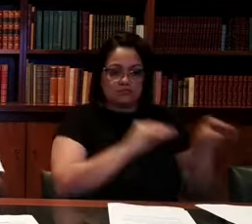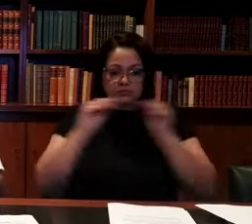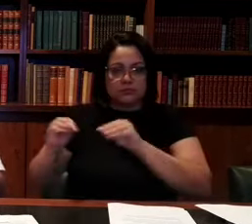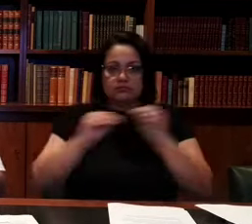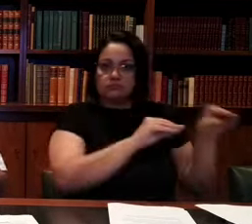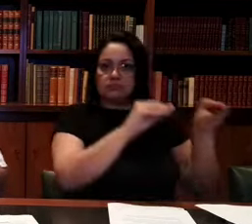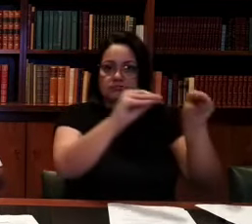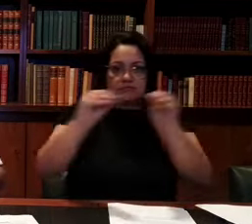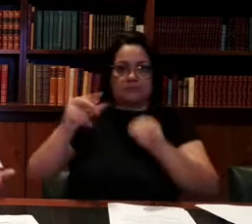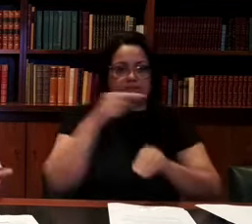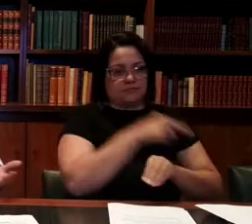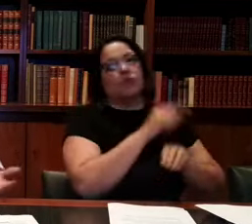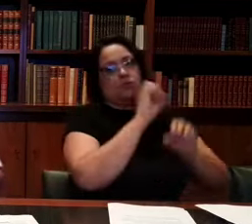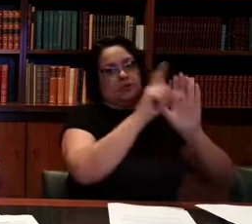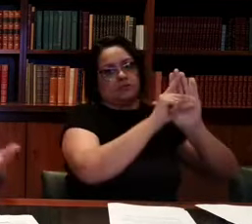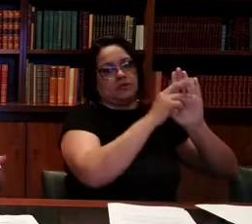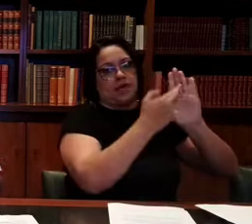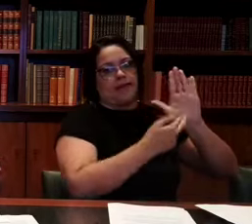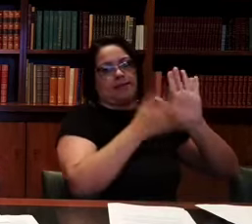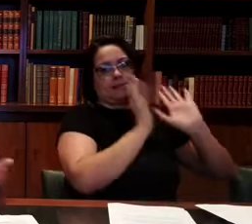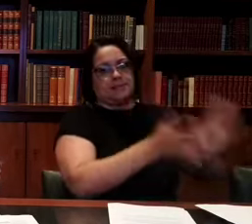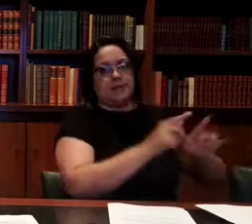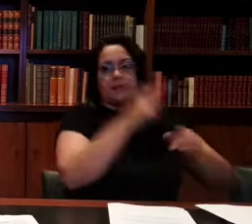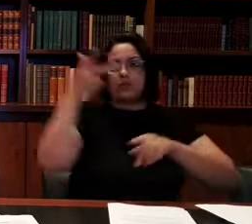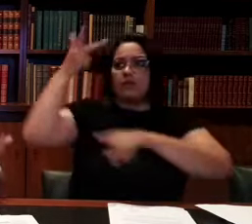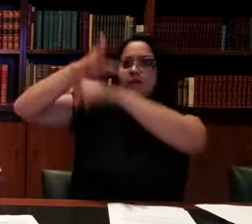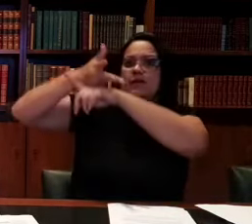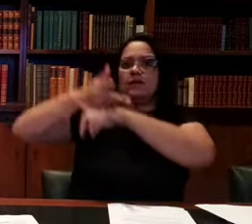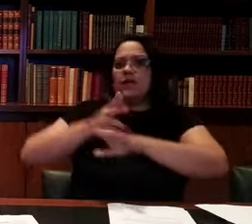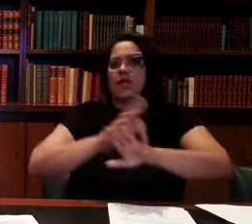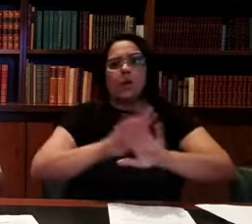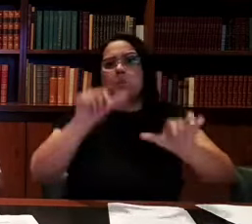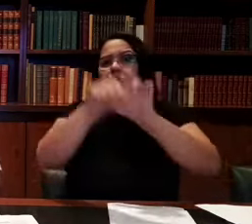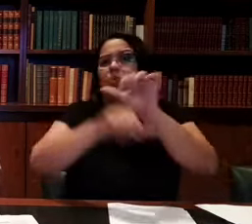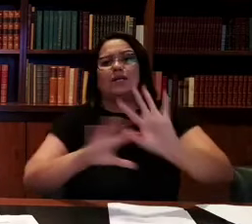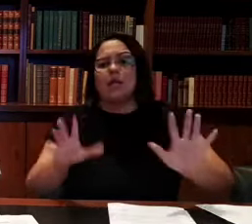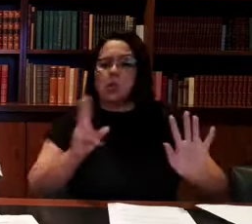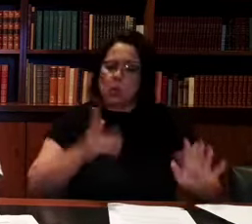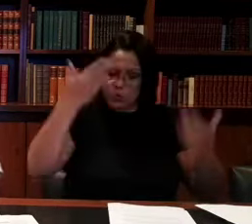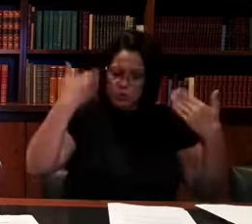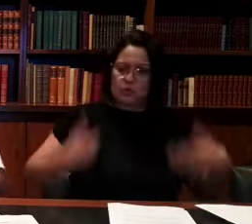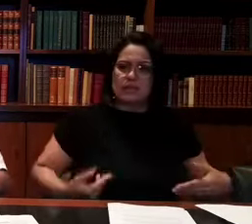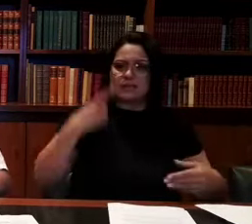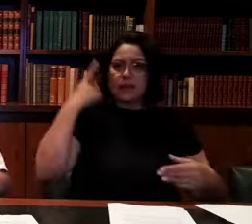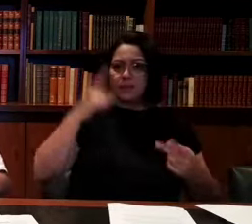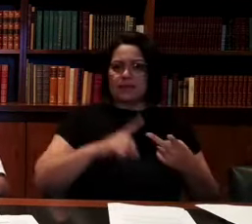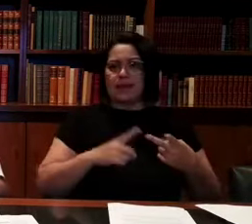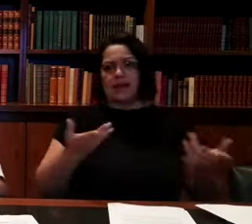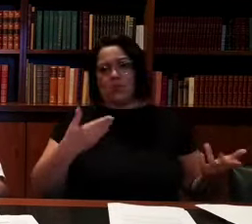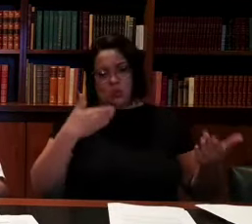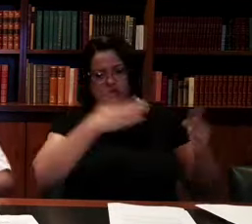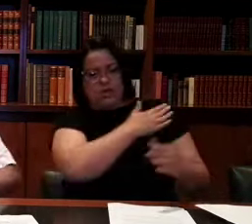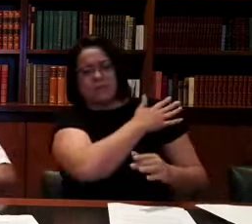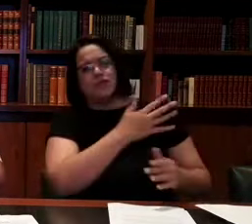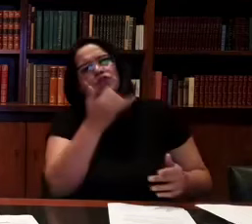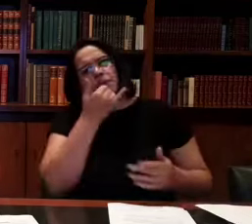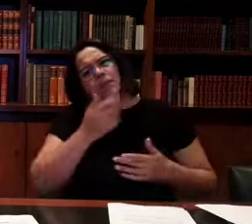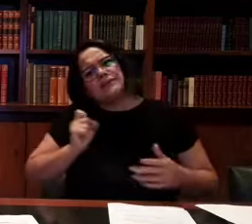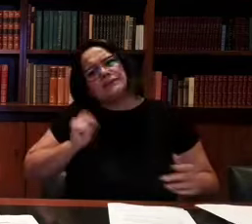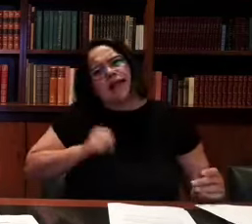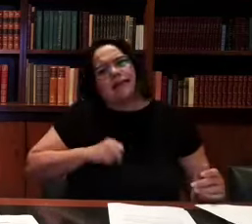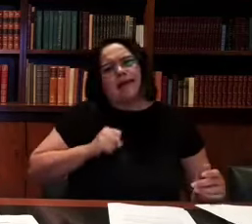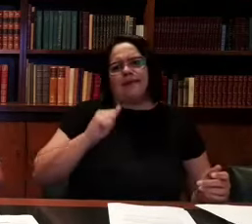Brasil que ele no fundo nós mora o último Deputado continua o capitão ali atendendo a sacanagem tá cheio vamos